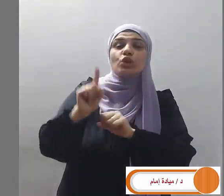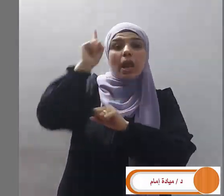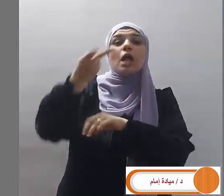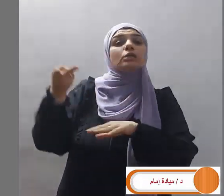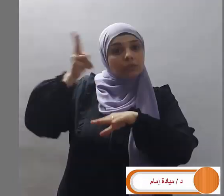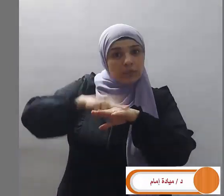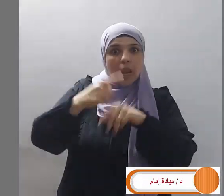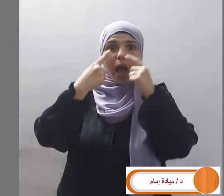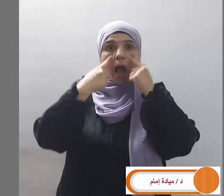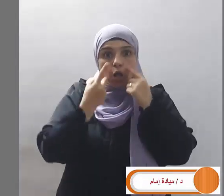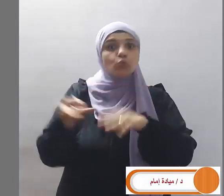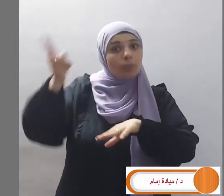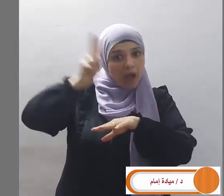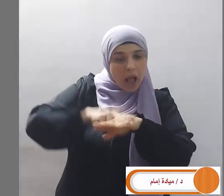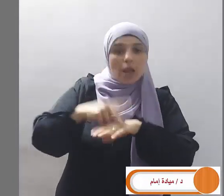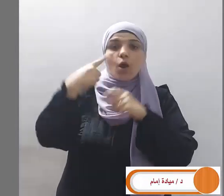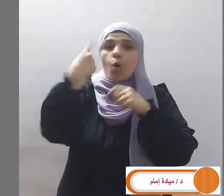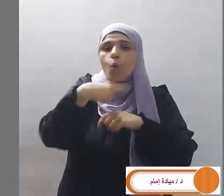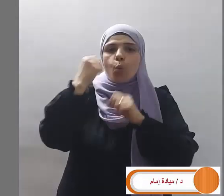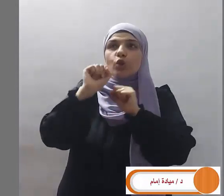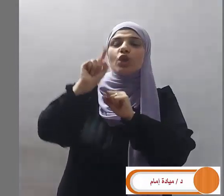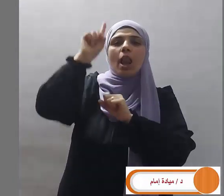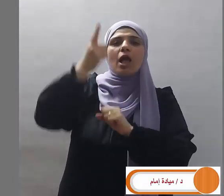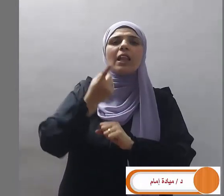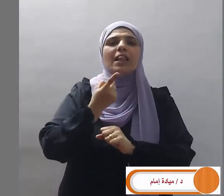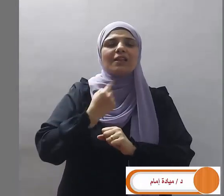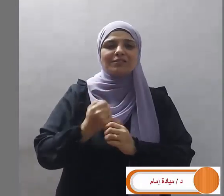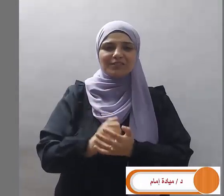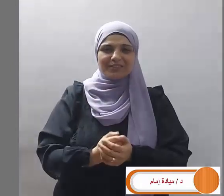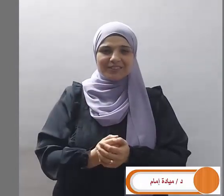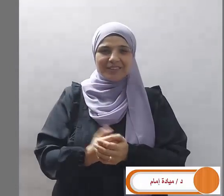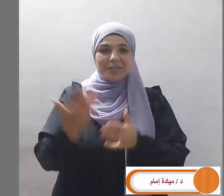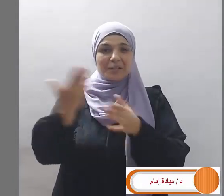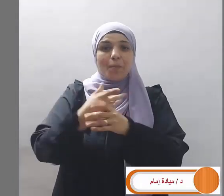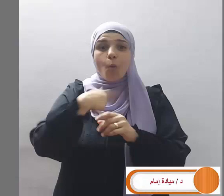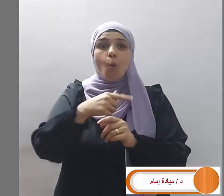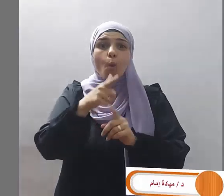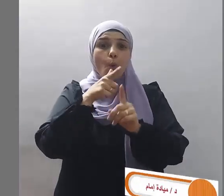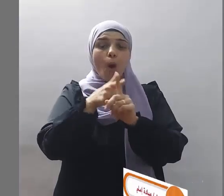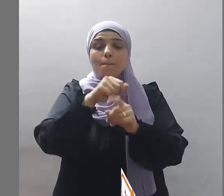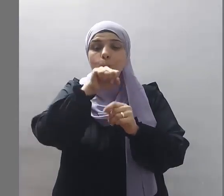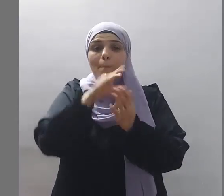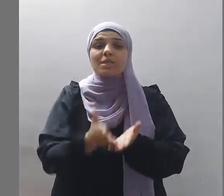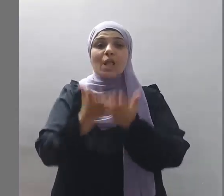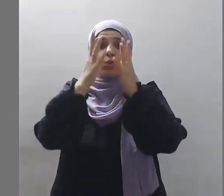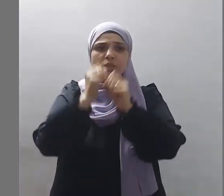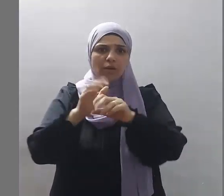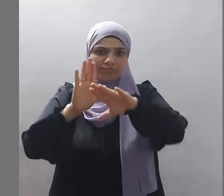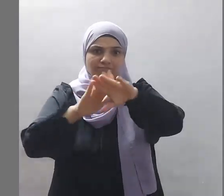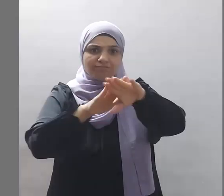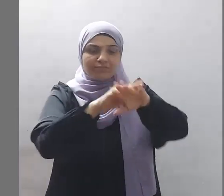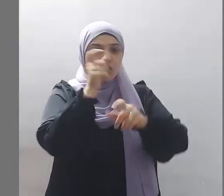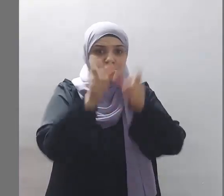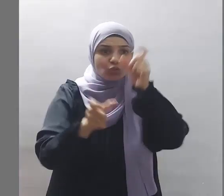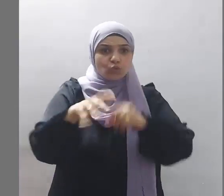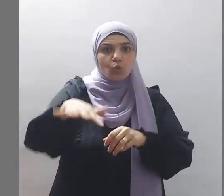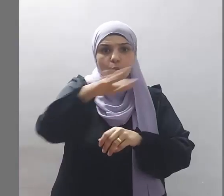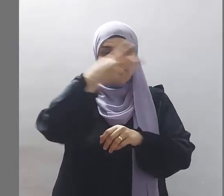ثم أقتل ثم أحيا ثم أقتل. وأخبر صلى الله عليه وسلم أن من رزق